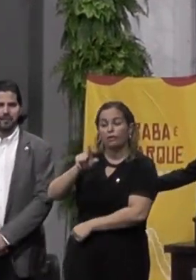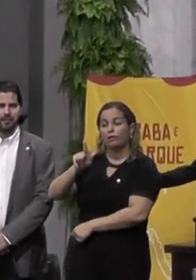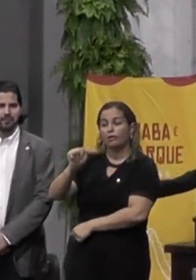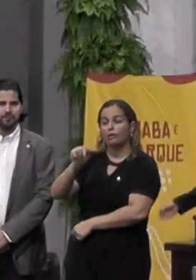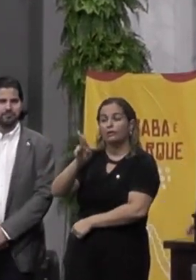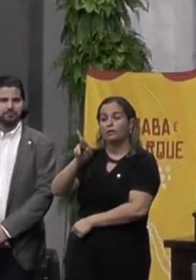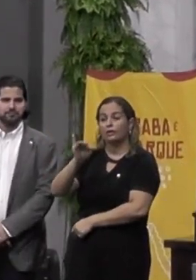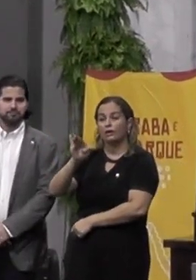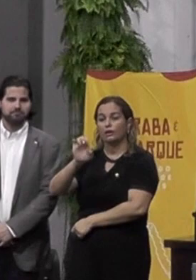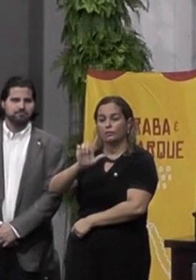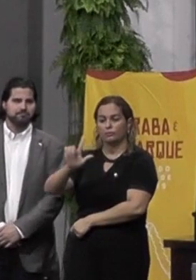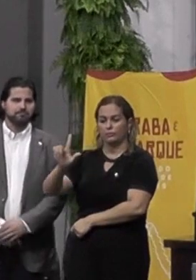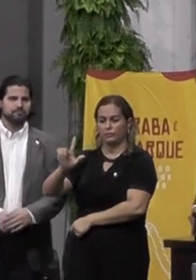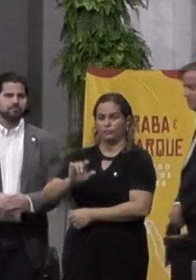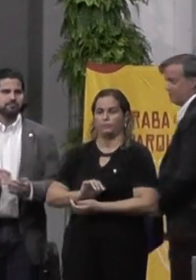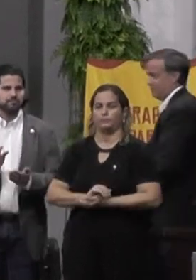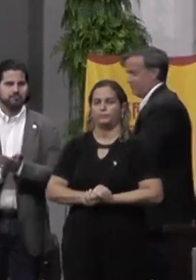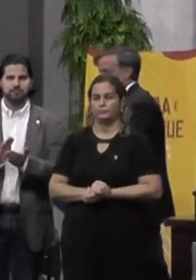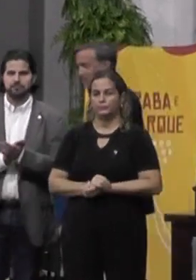Gabriel Garcia Cid.